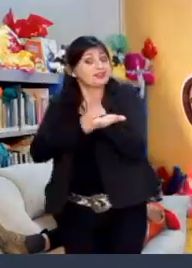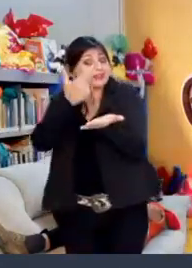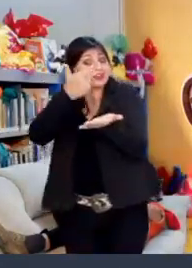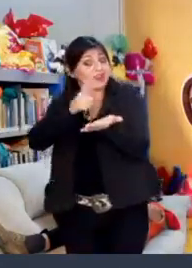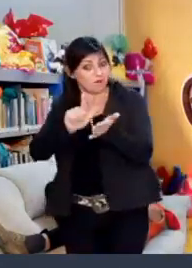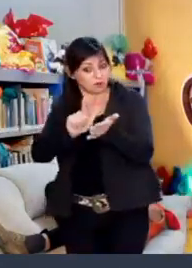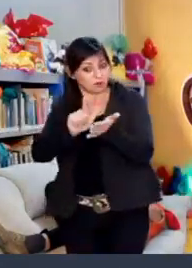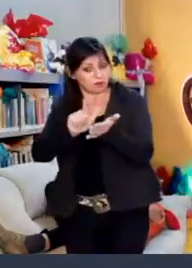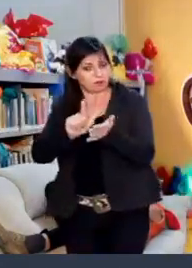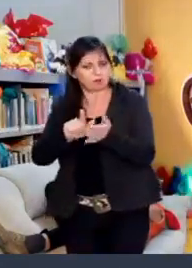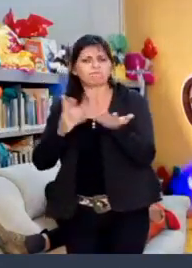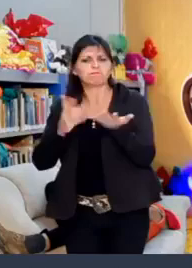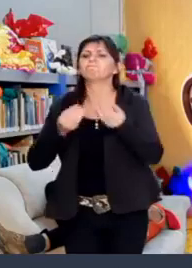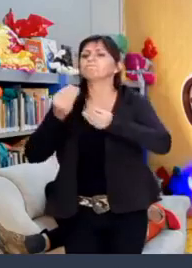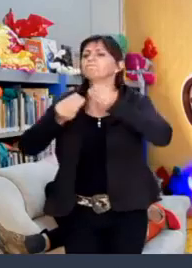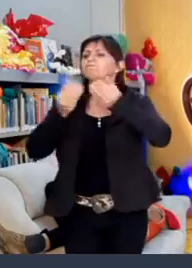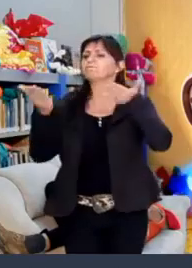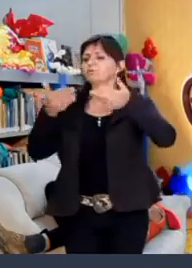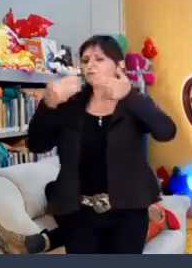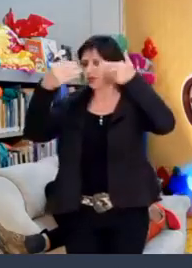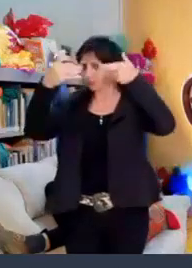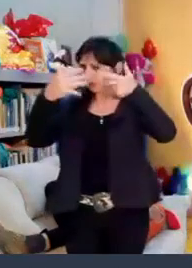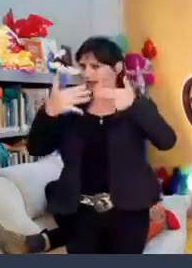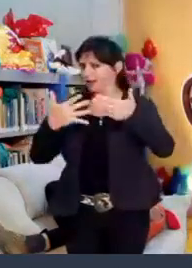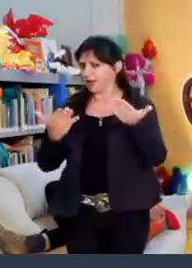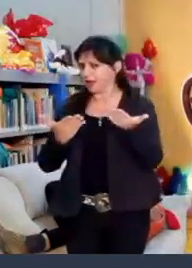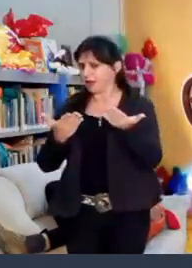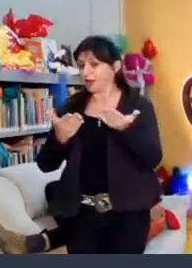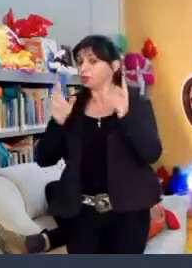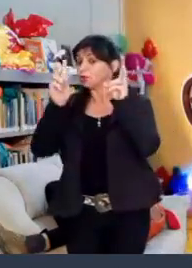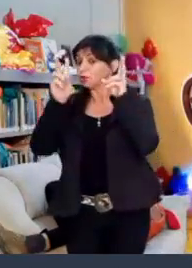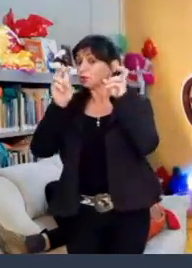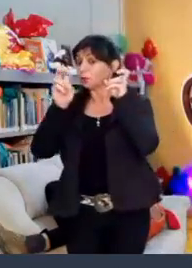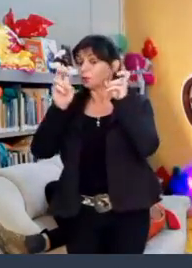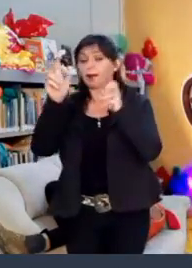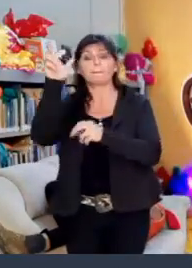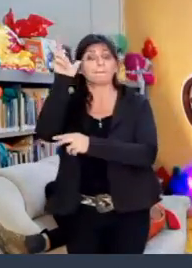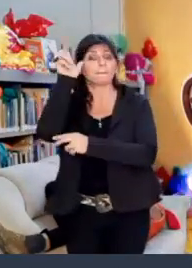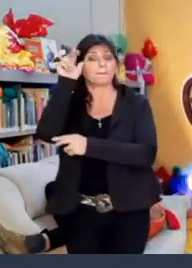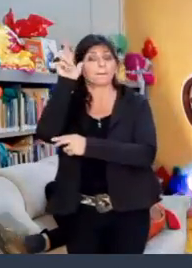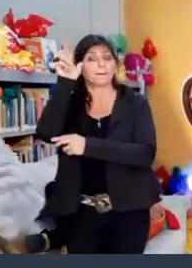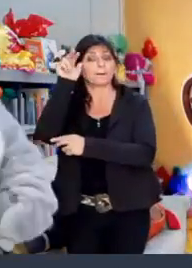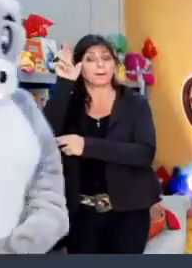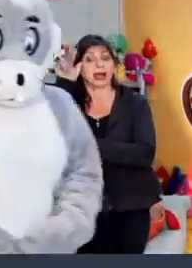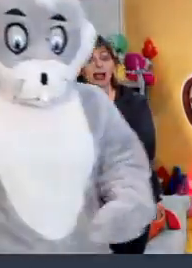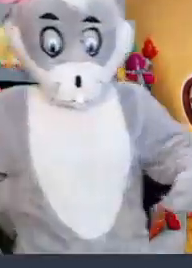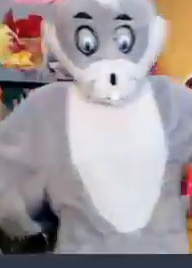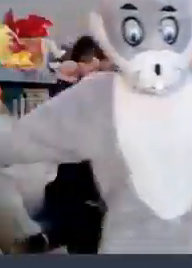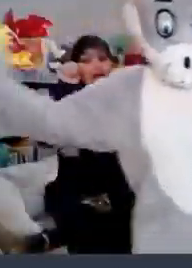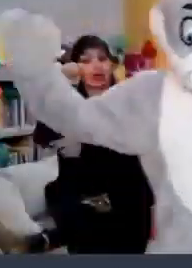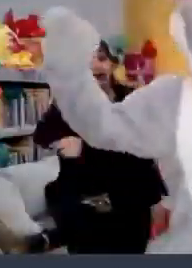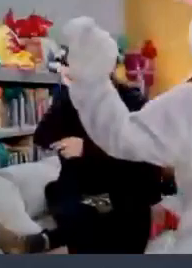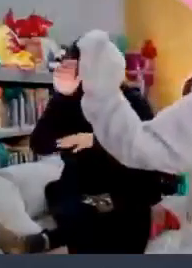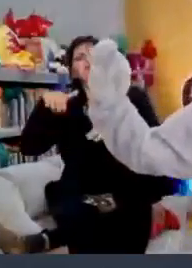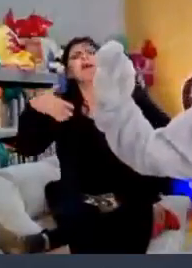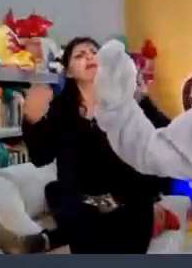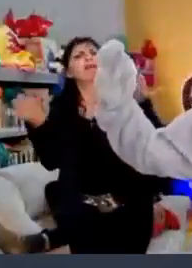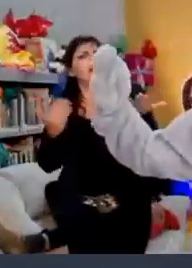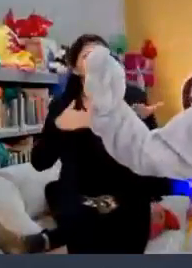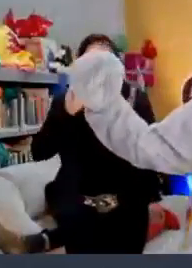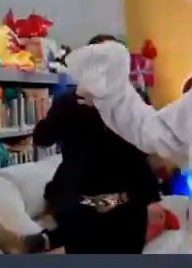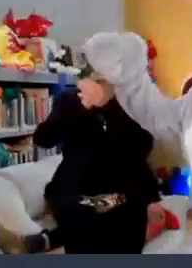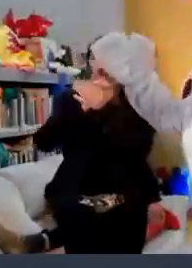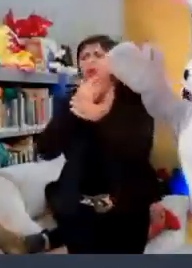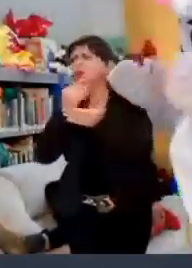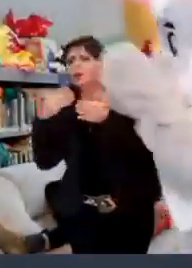Então, como é que a gente vai conversar hoje sobre isso? Pessoal, é bem tranquilo, é uma fala bem legal. Tem marido por